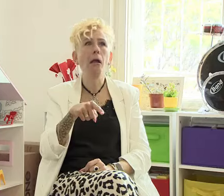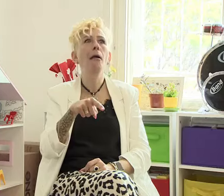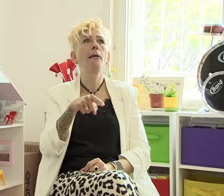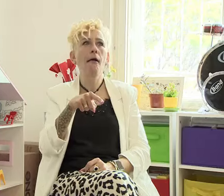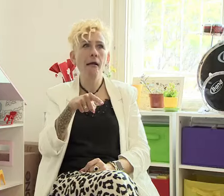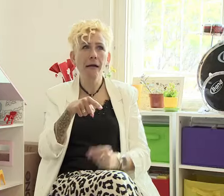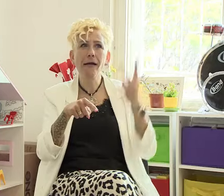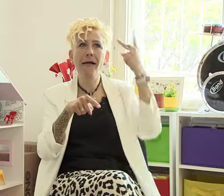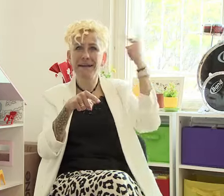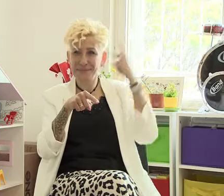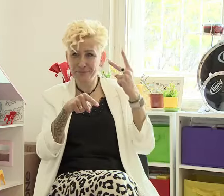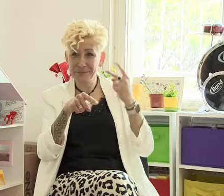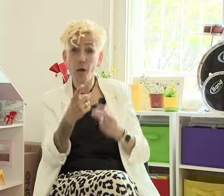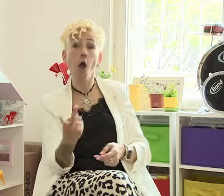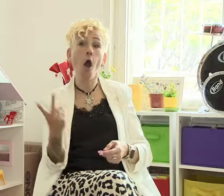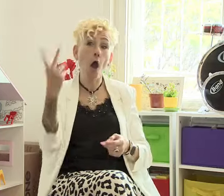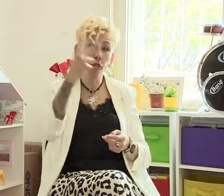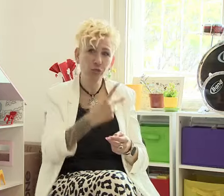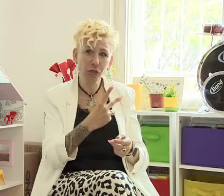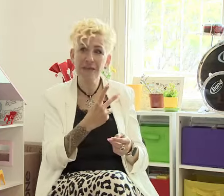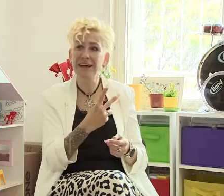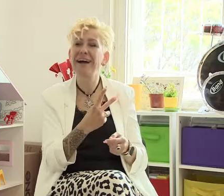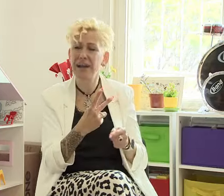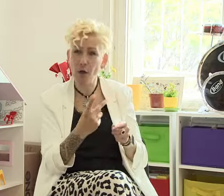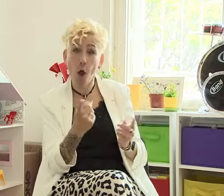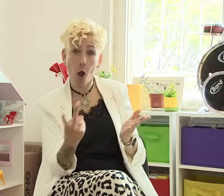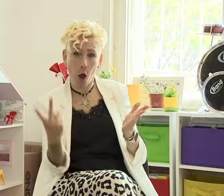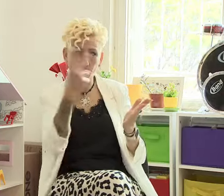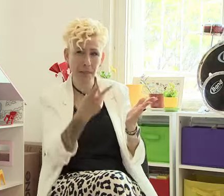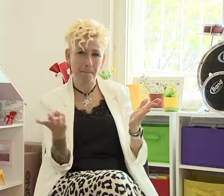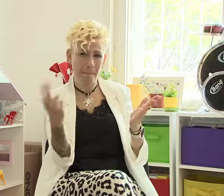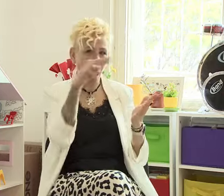Работим и дума по дума. Така възприемат материала пълноценно.